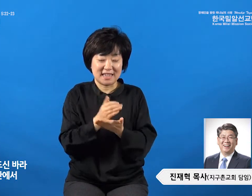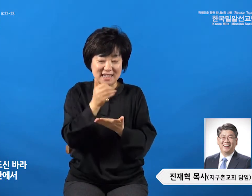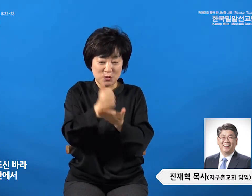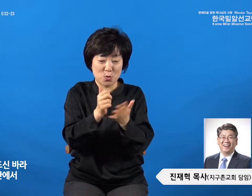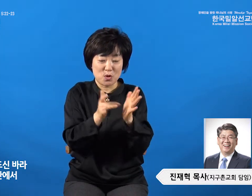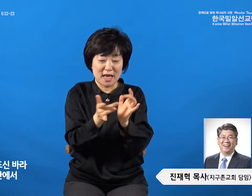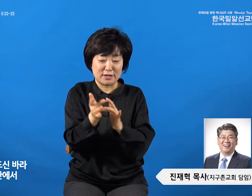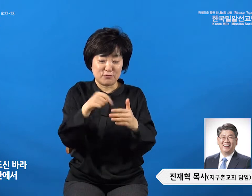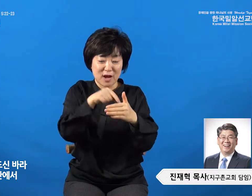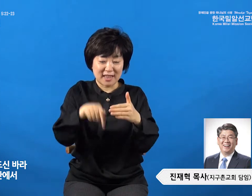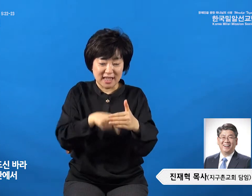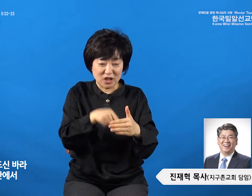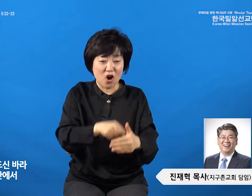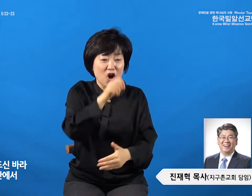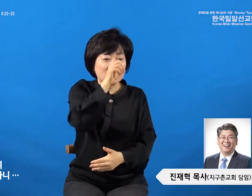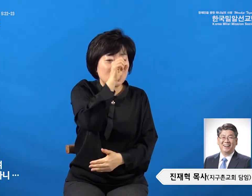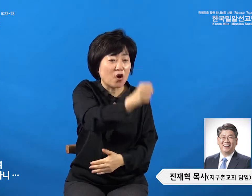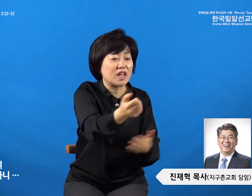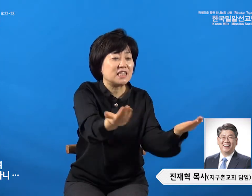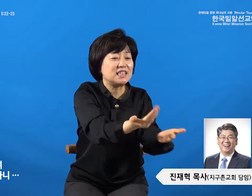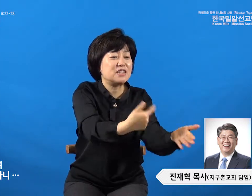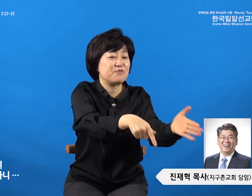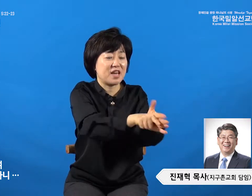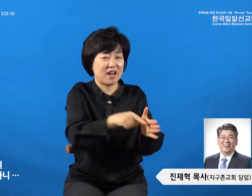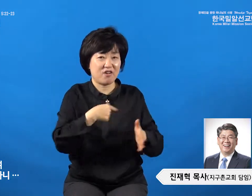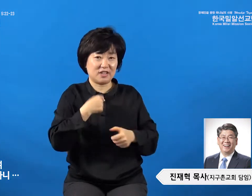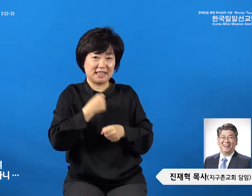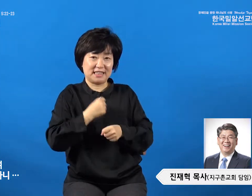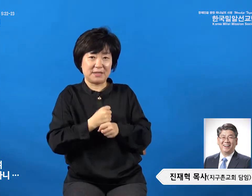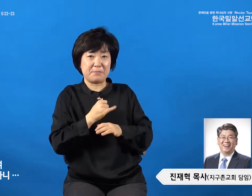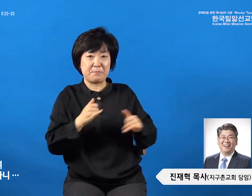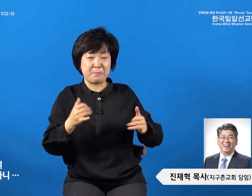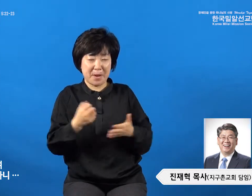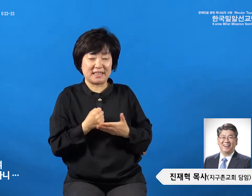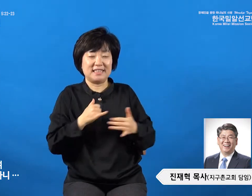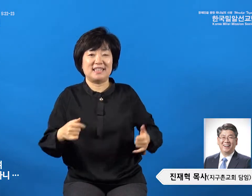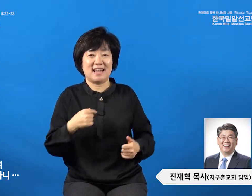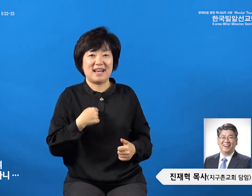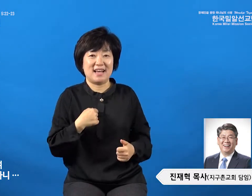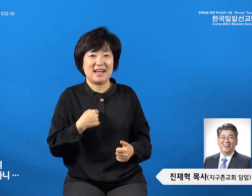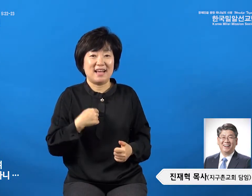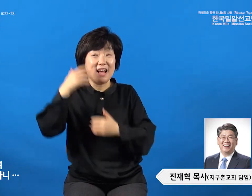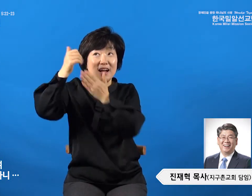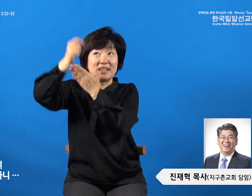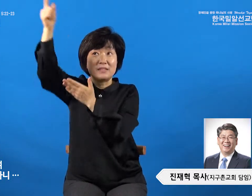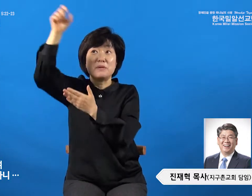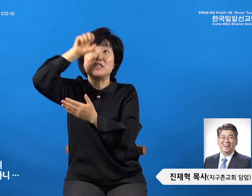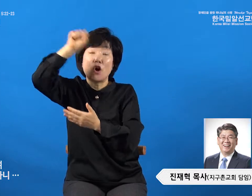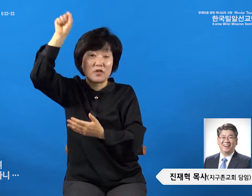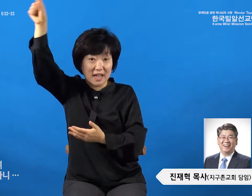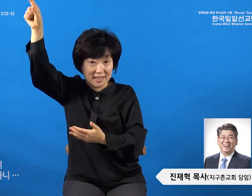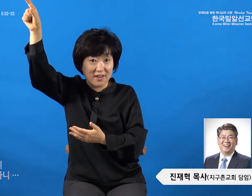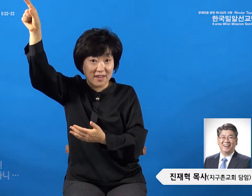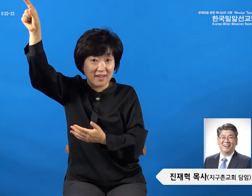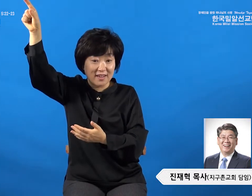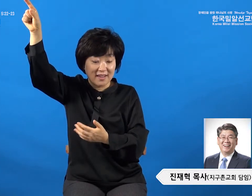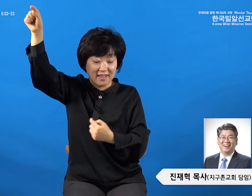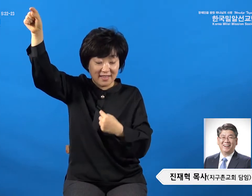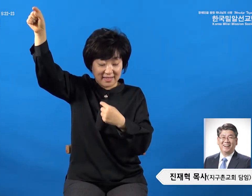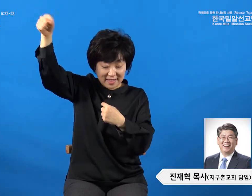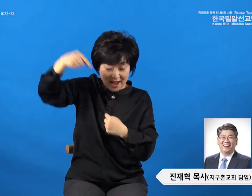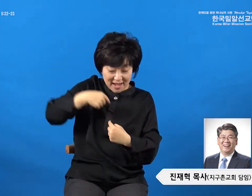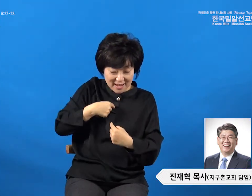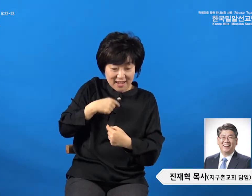안에서 선한 일을 위하여 지으심을 받은 자니. 하나님 선하십니다. 그 선하신